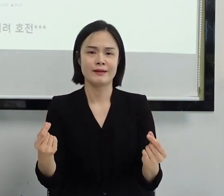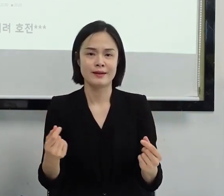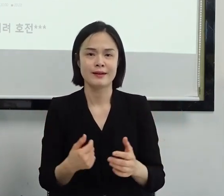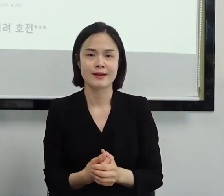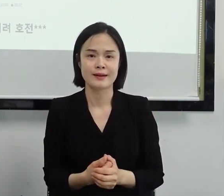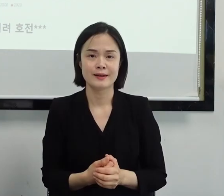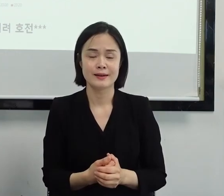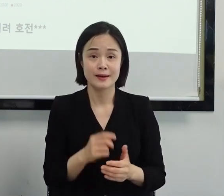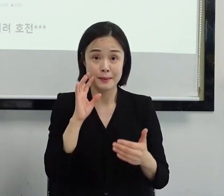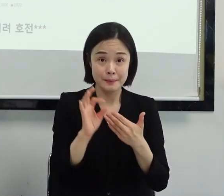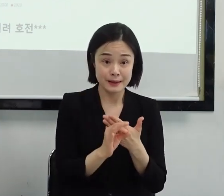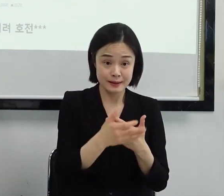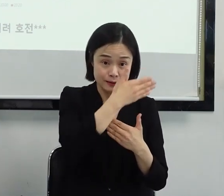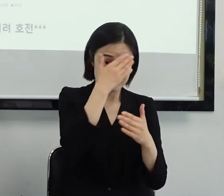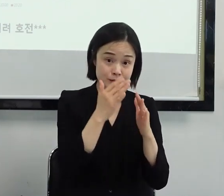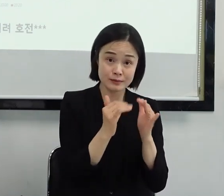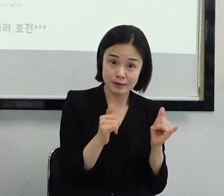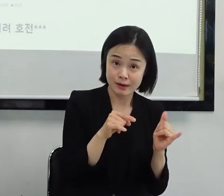생각을 하면 나는 그냥 아예